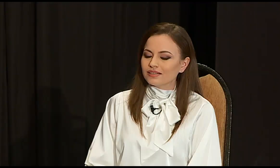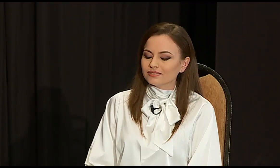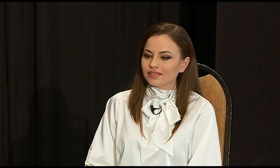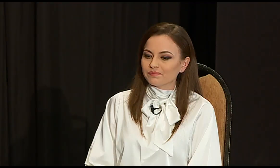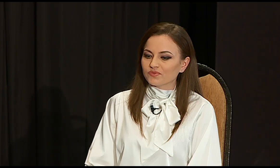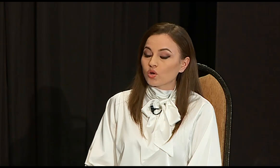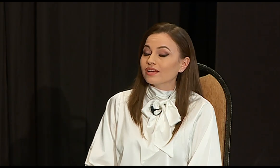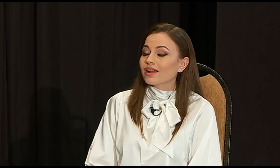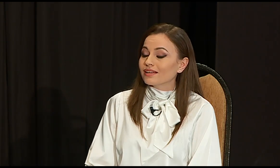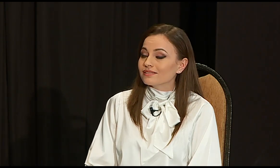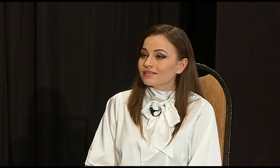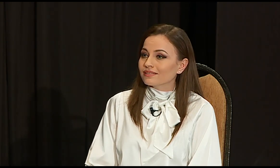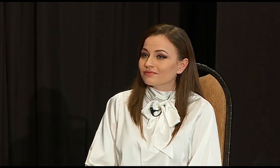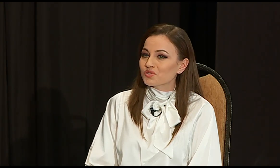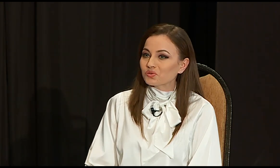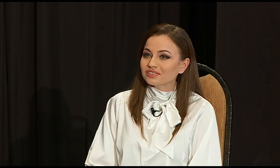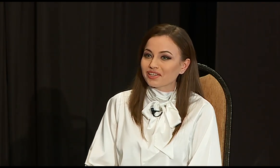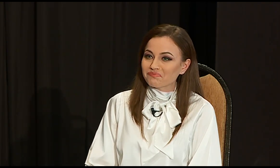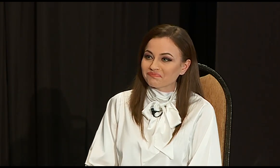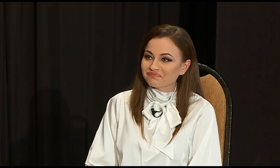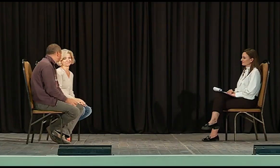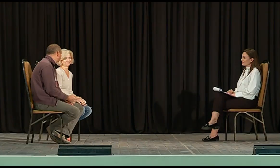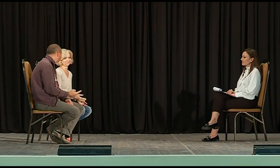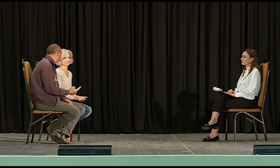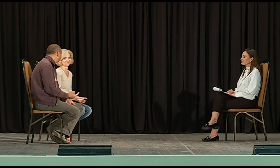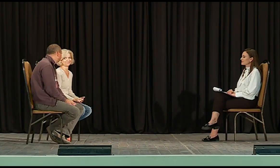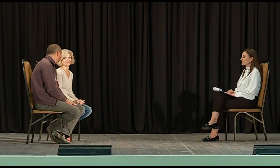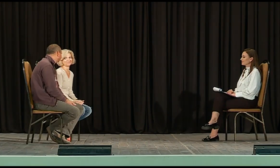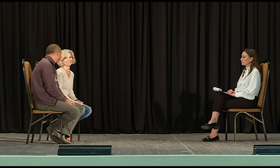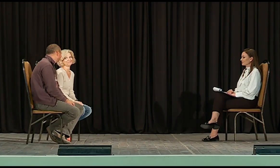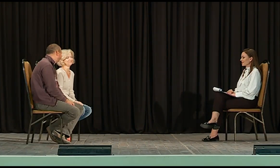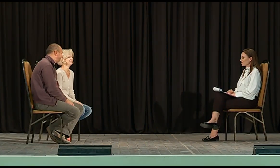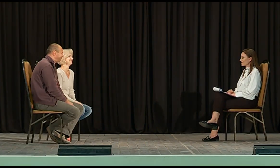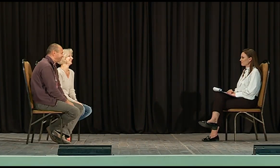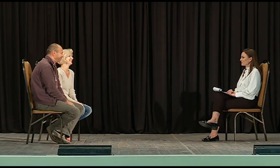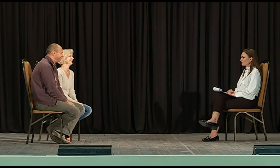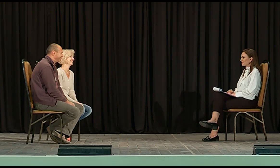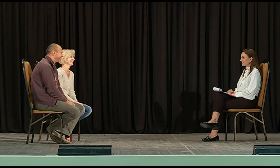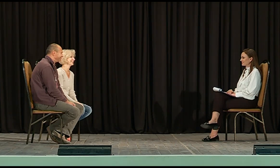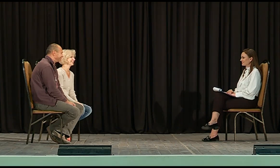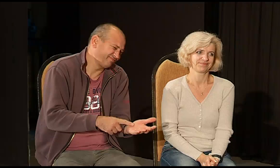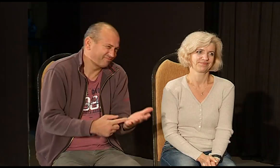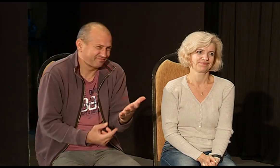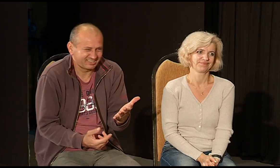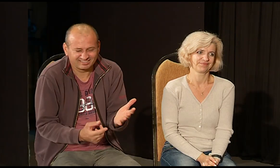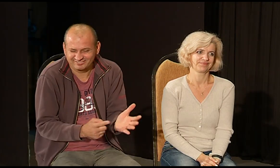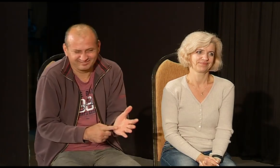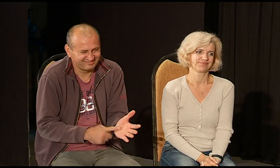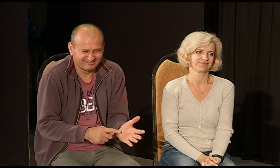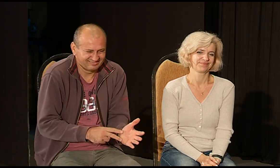cât de toleranți suntem? Mai avem de învățat mult la acest capitol? 6, undeva